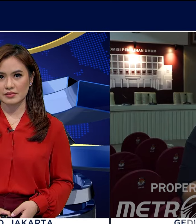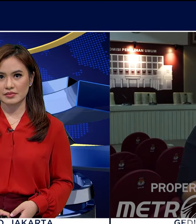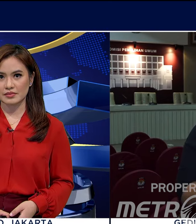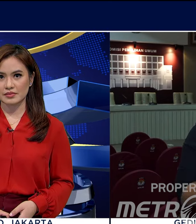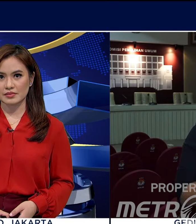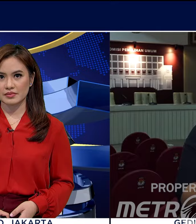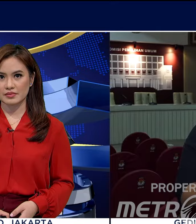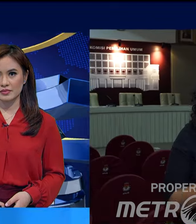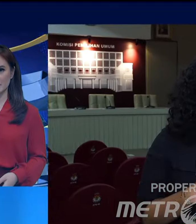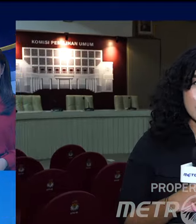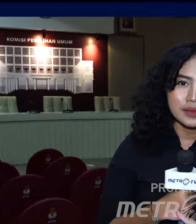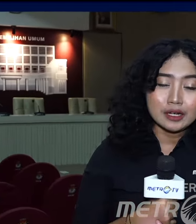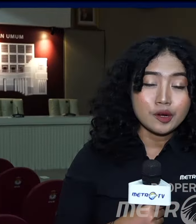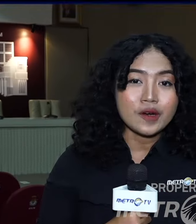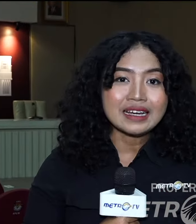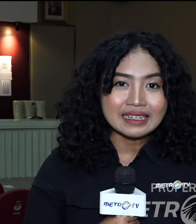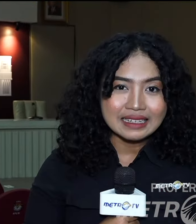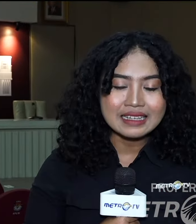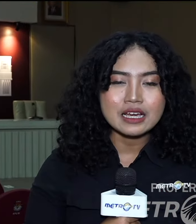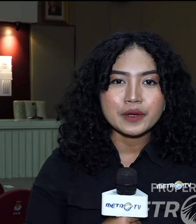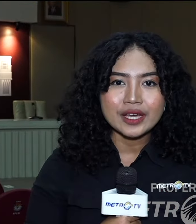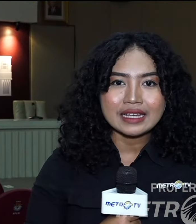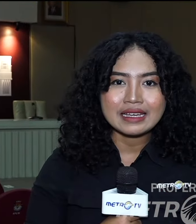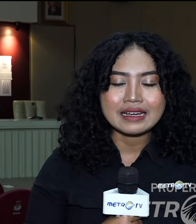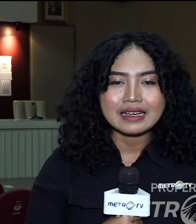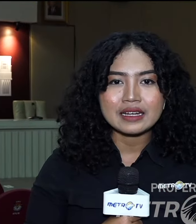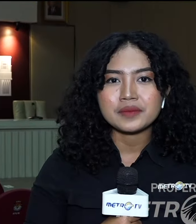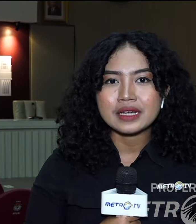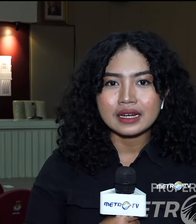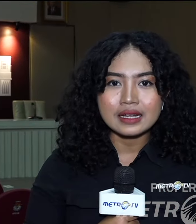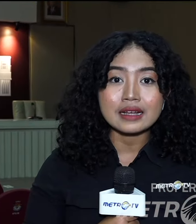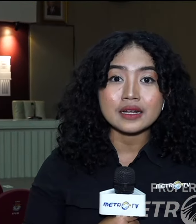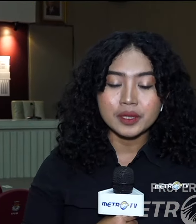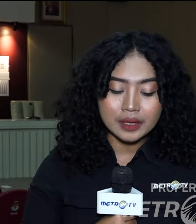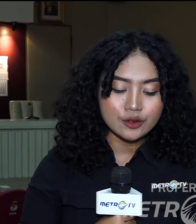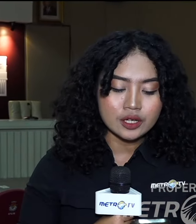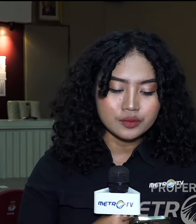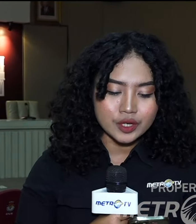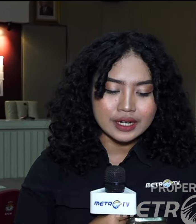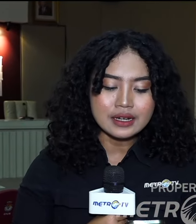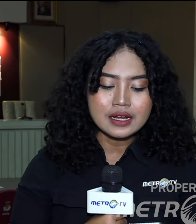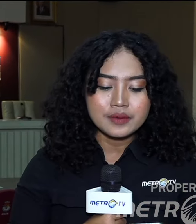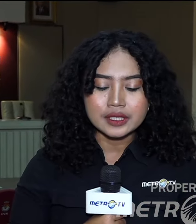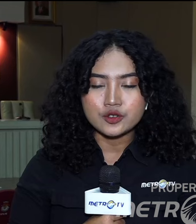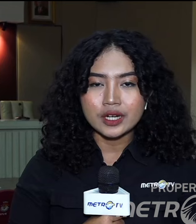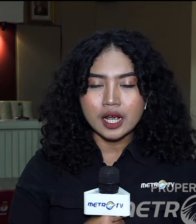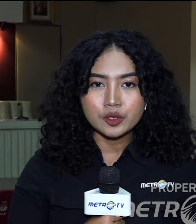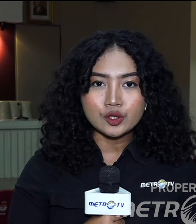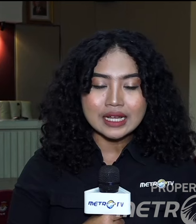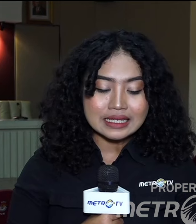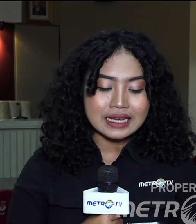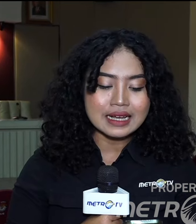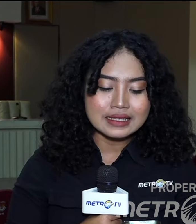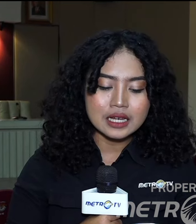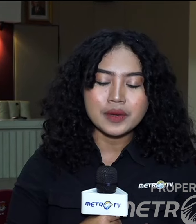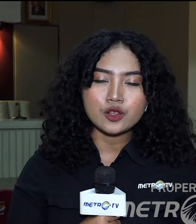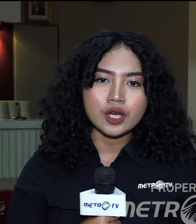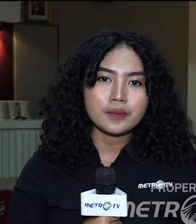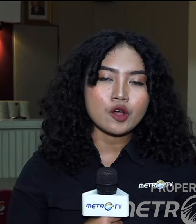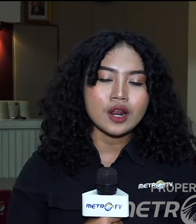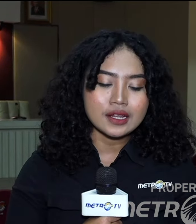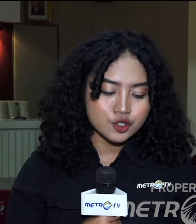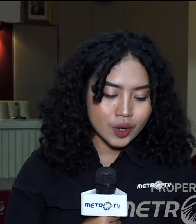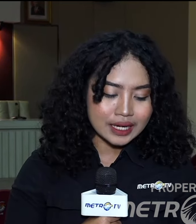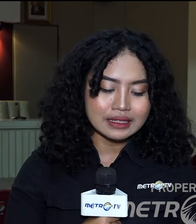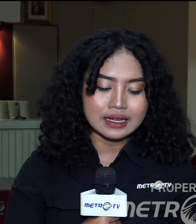Baik, selamat pagi Valen dan juga pemirsa. Benar bahwa hari ini KPU RI akan menggelar rapat pleno terbuka bertajuk rekapitulasi hasil